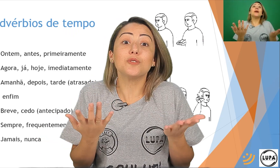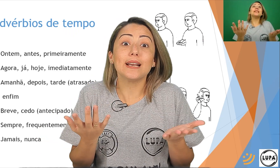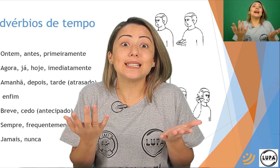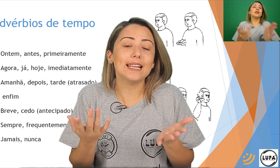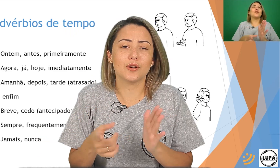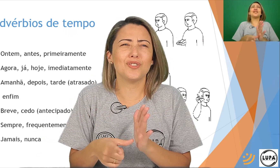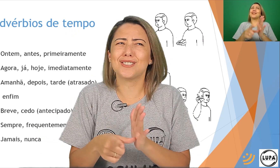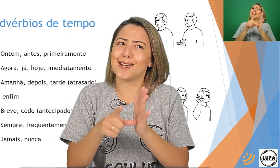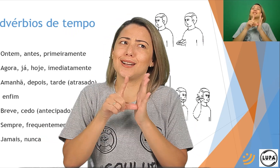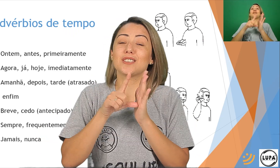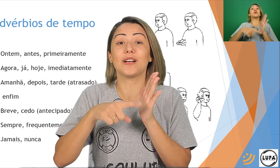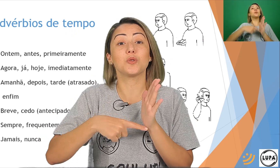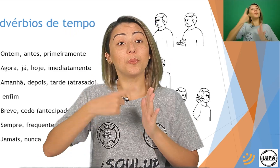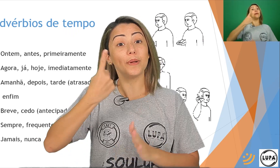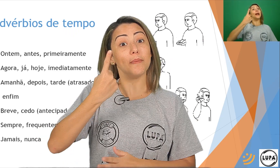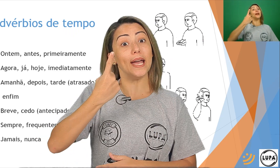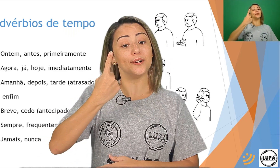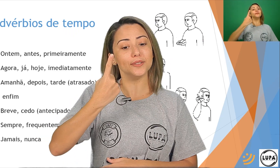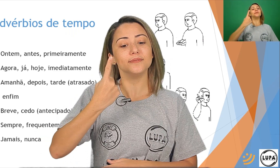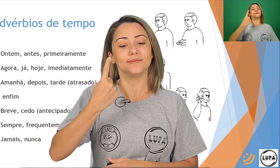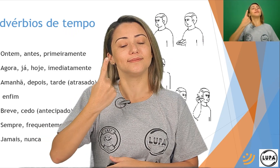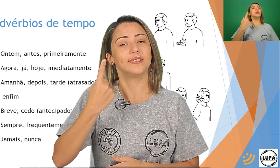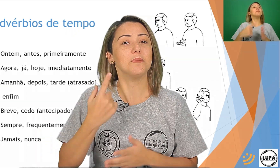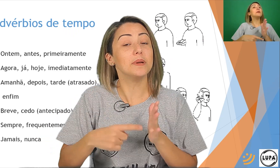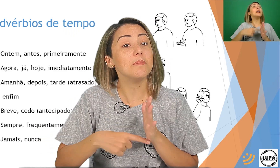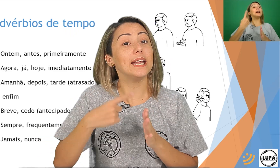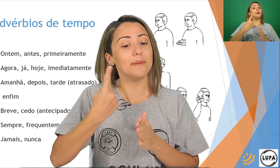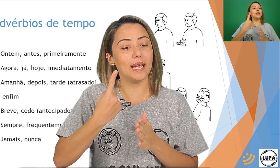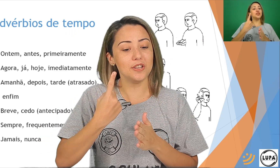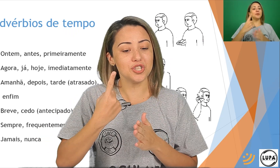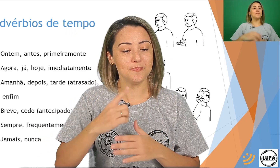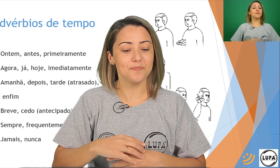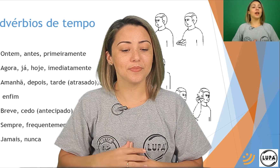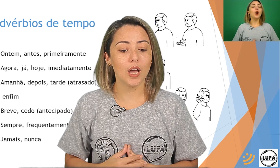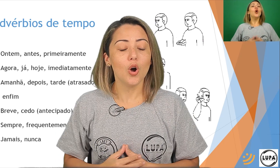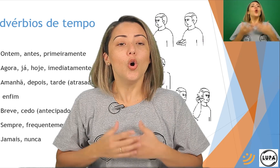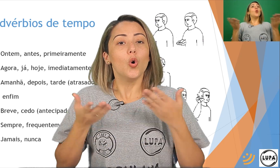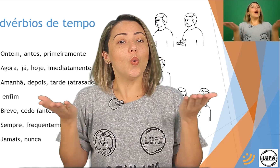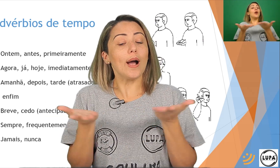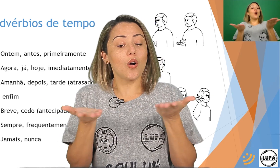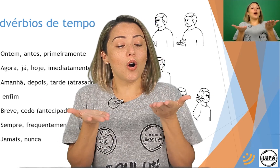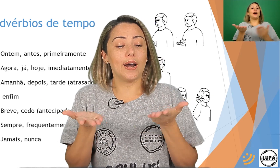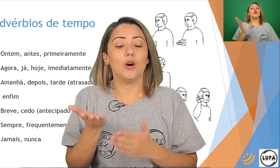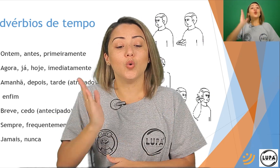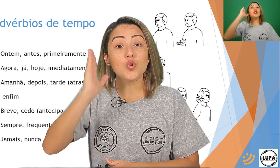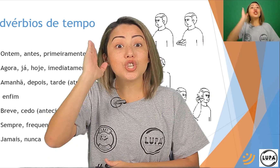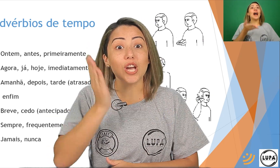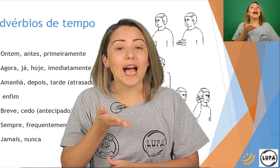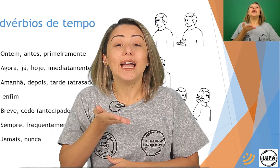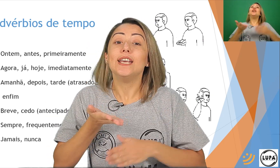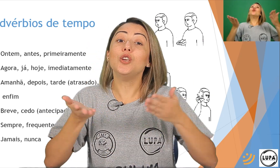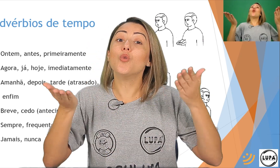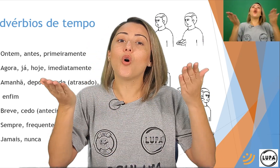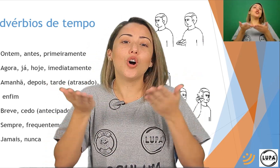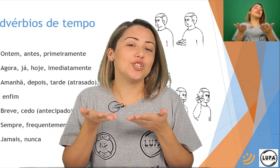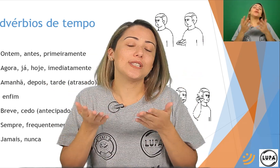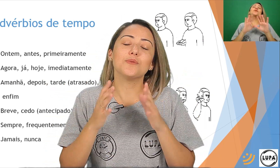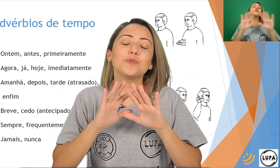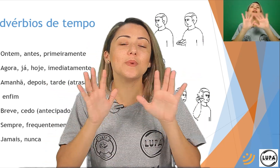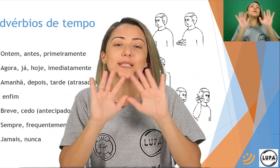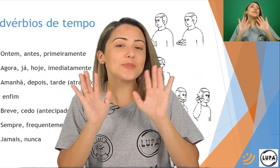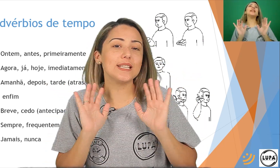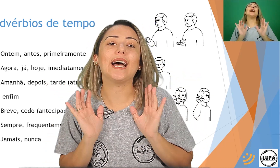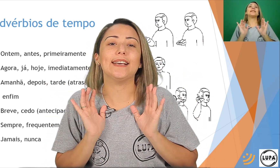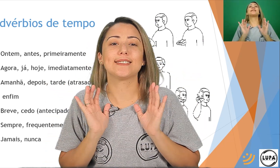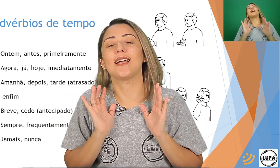Então, antes de mais nada, eu não vou dizer antes, faço primeiro, né? Primeiramente. O agora, o já e o hoje